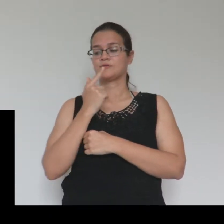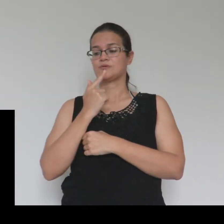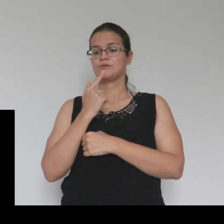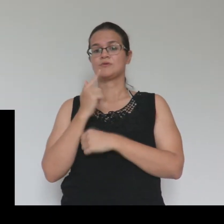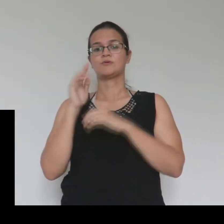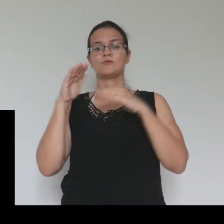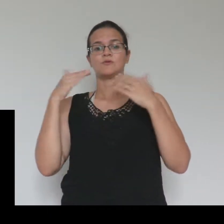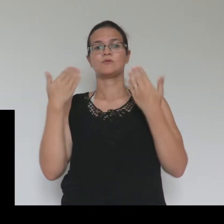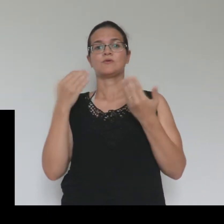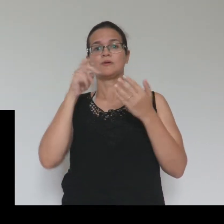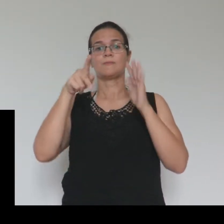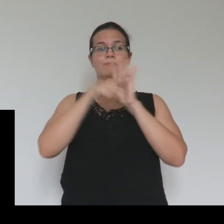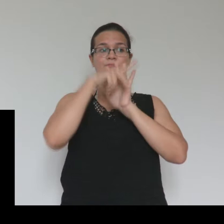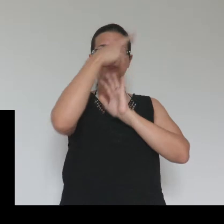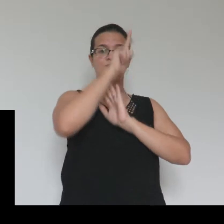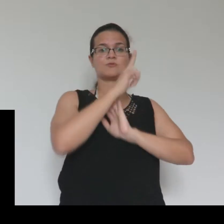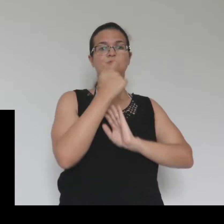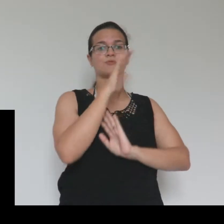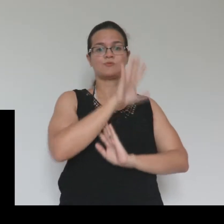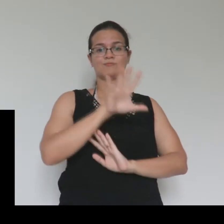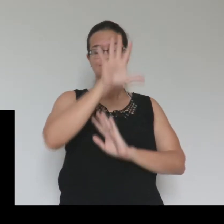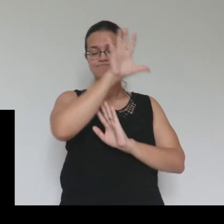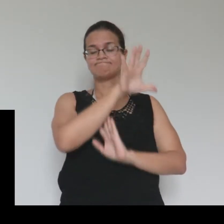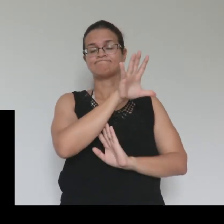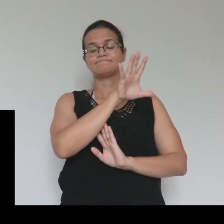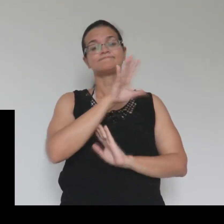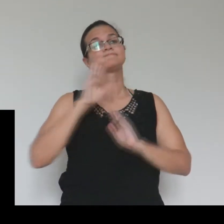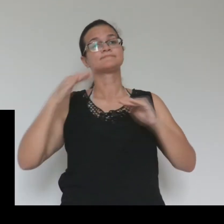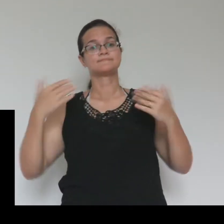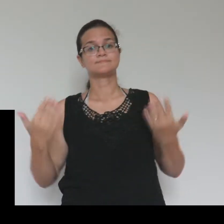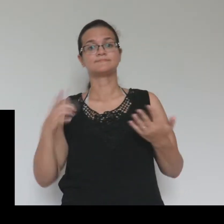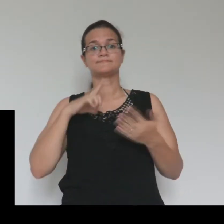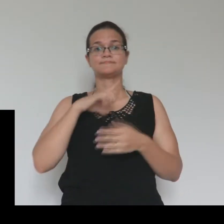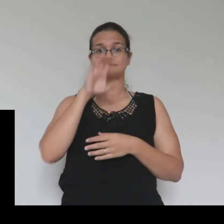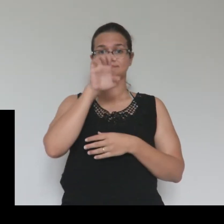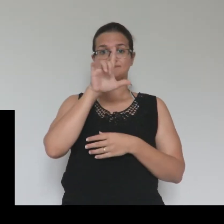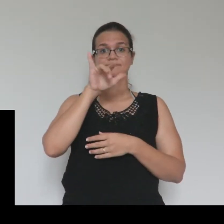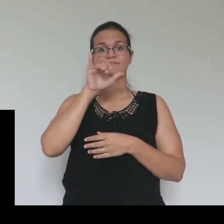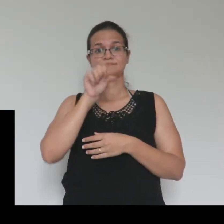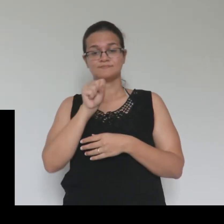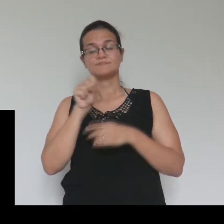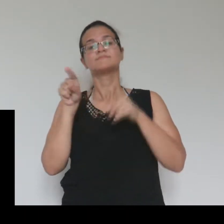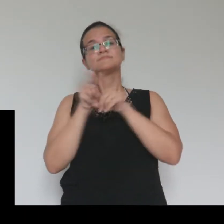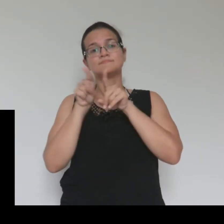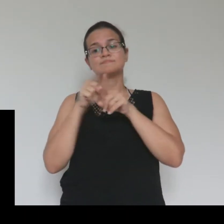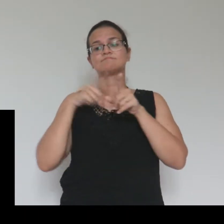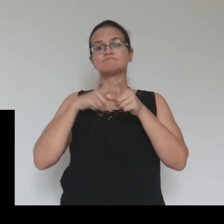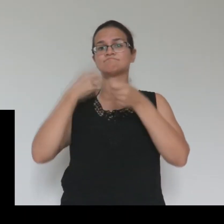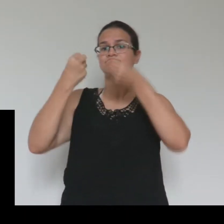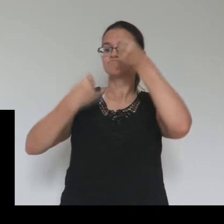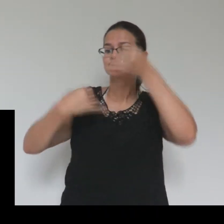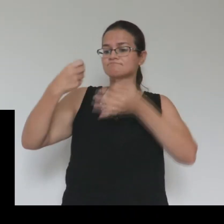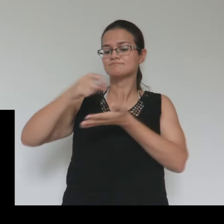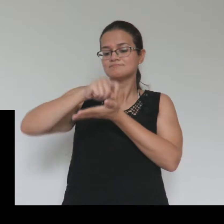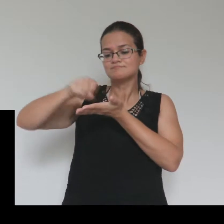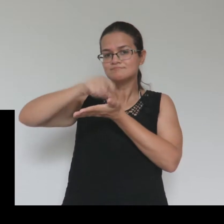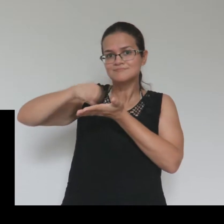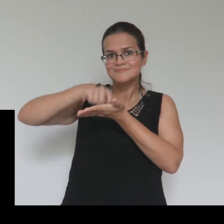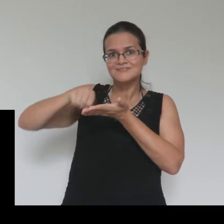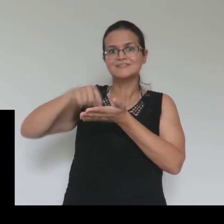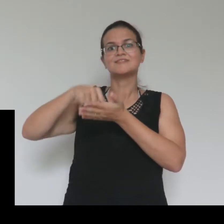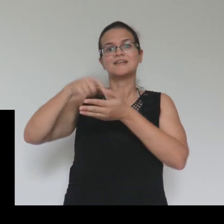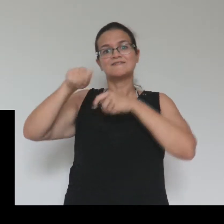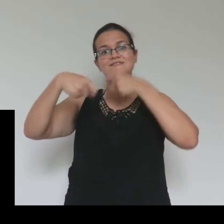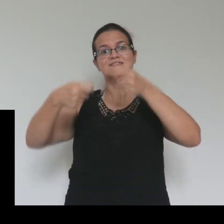na regional de Goiânia. Então essa ELIS também ela descreve os sinais, porém ela é feita,